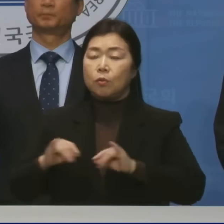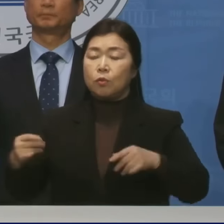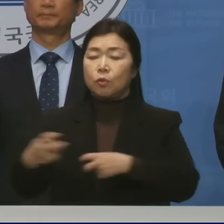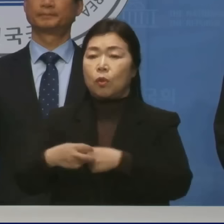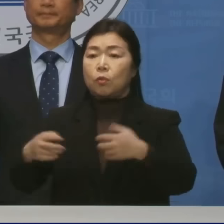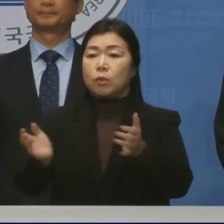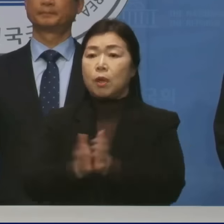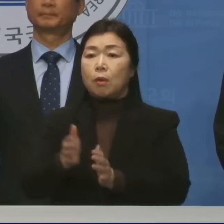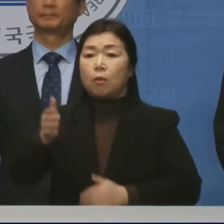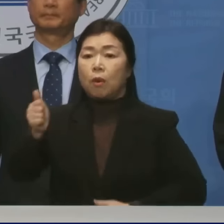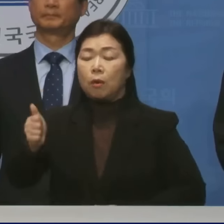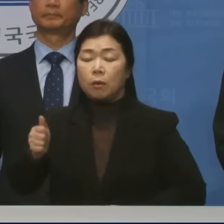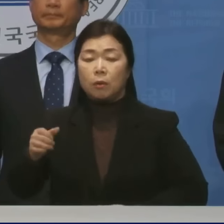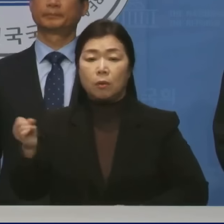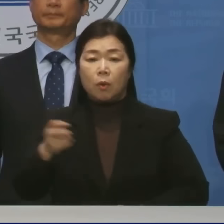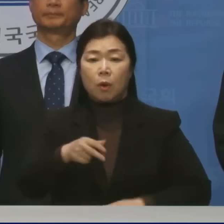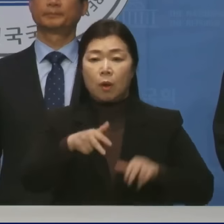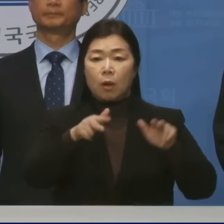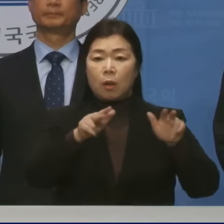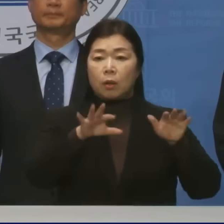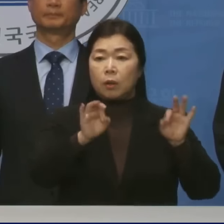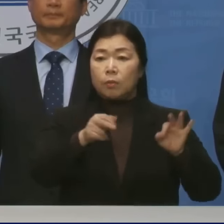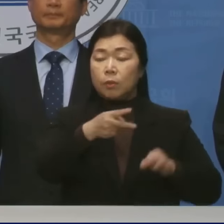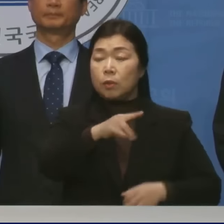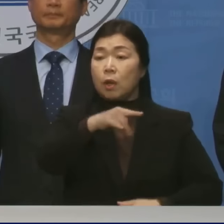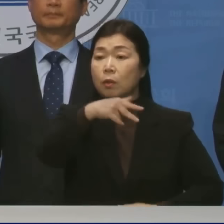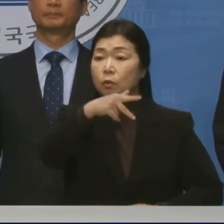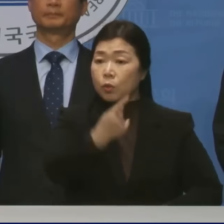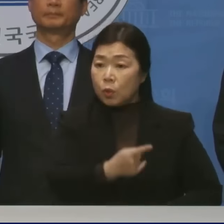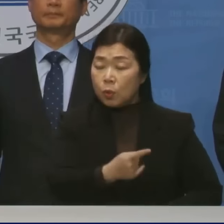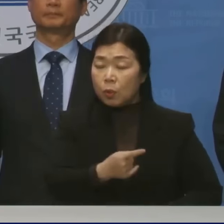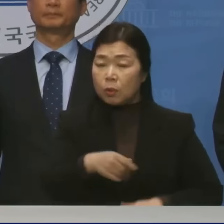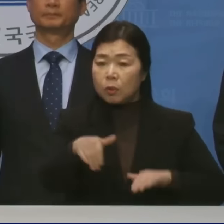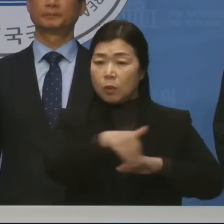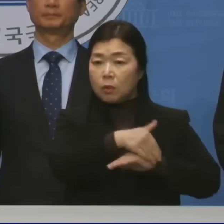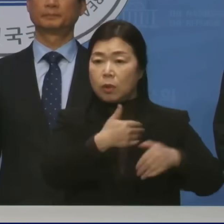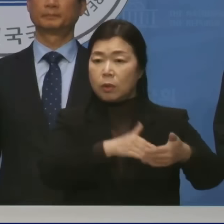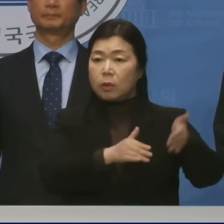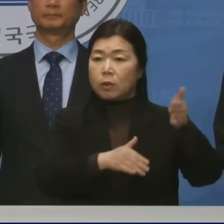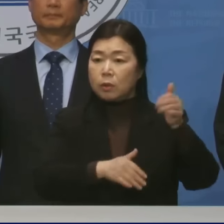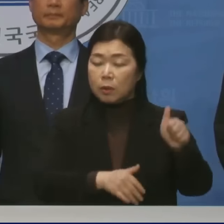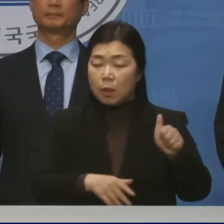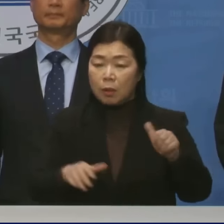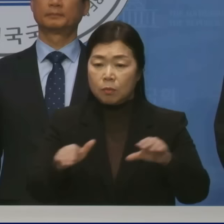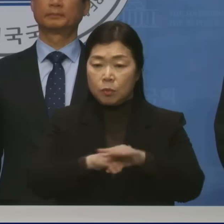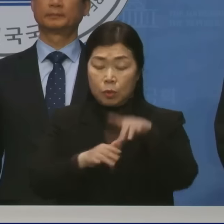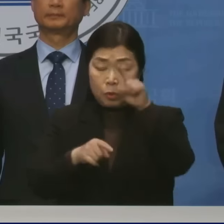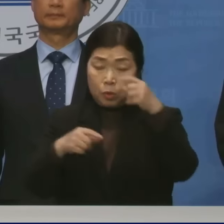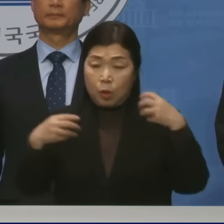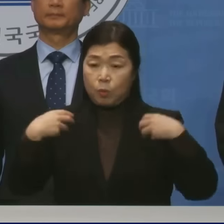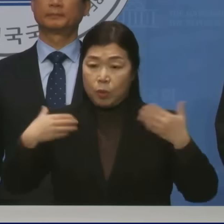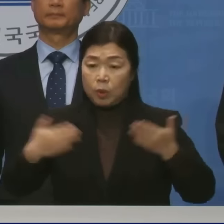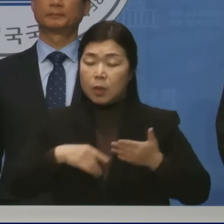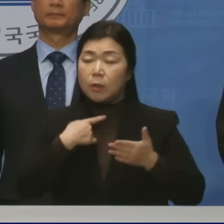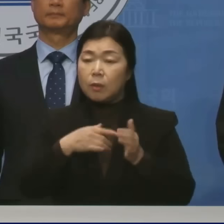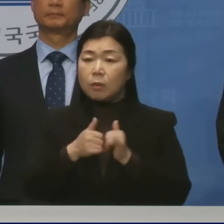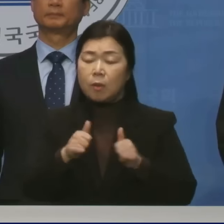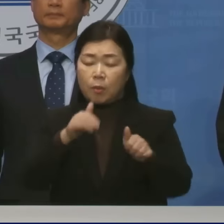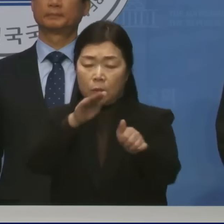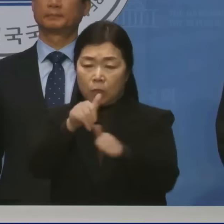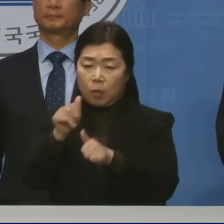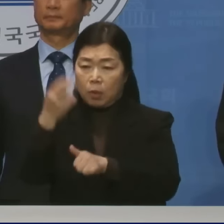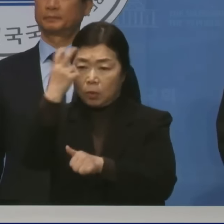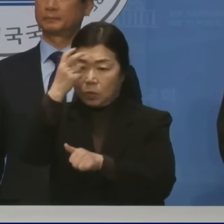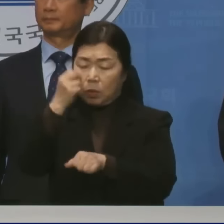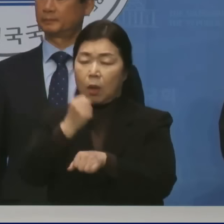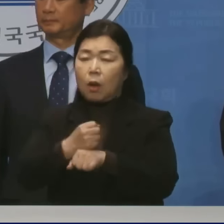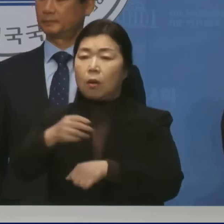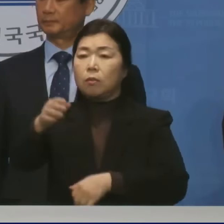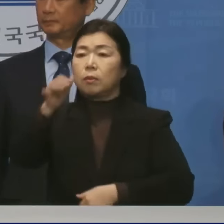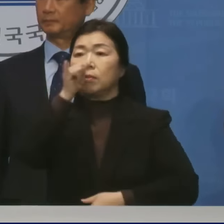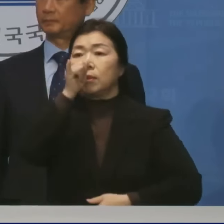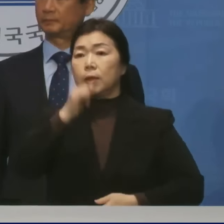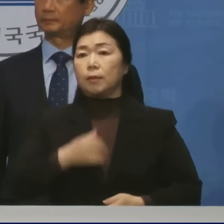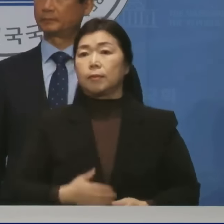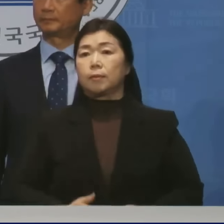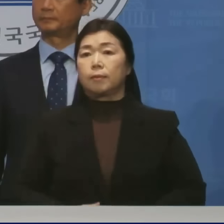전 정책실장 등 문재인 정부 주요 인사들을 연이어 소환 조사하고 있습니다.